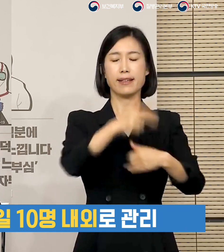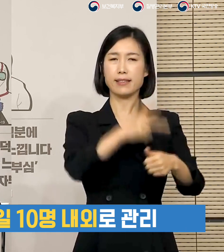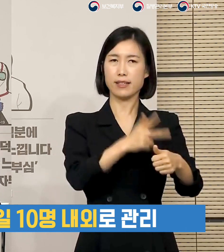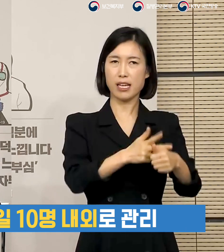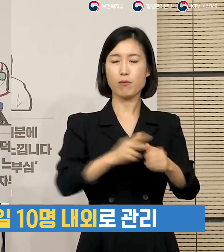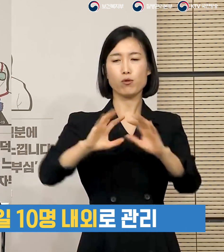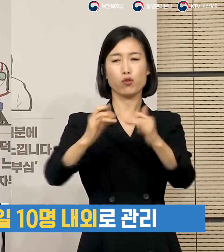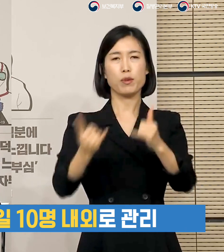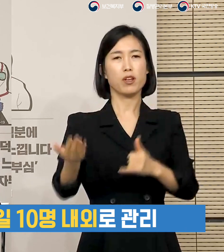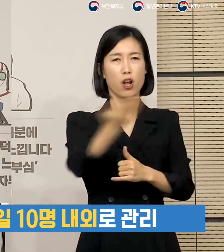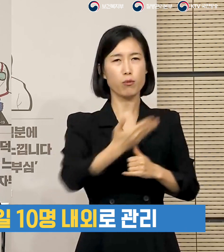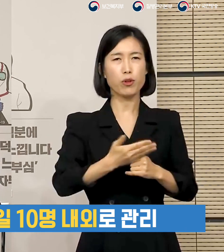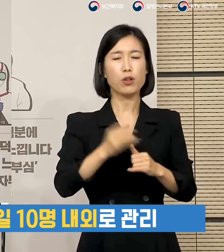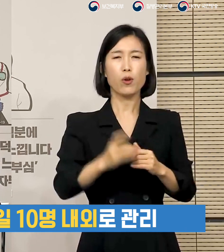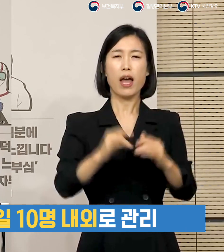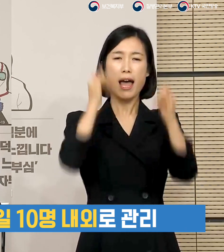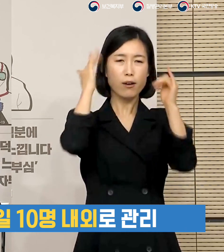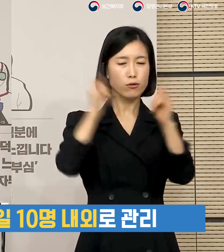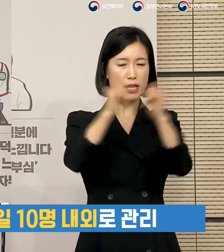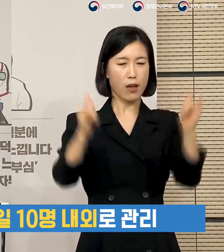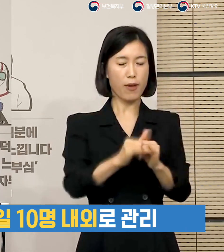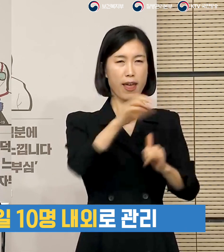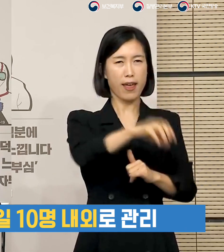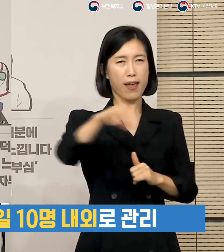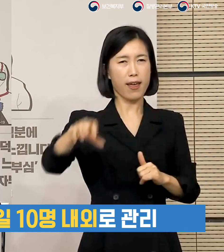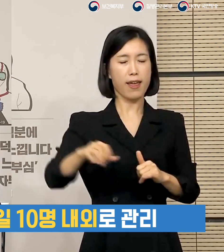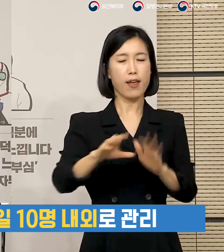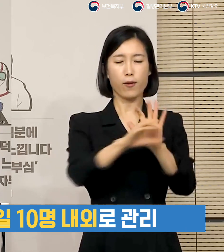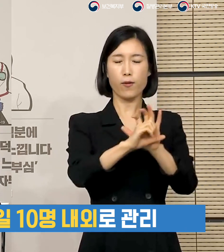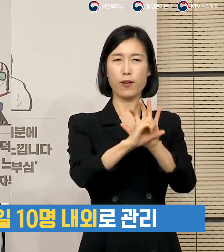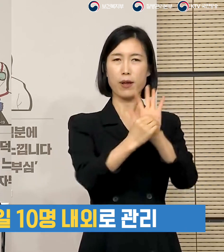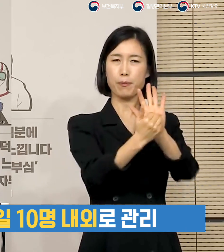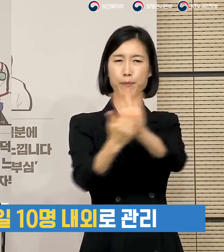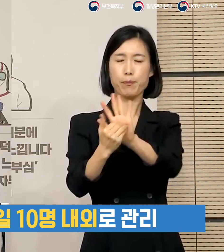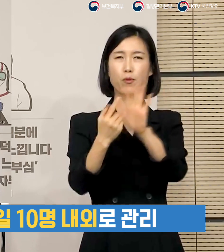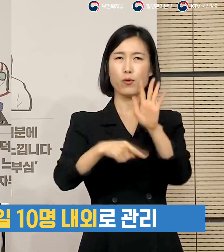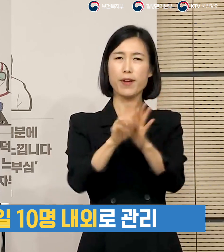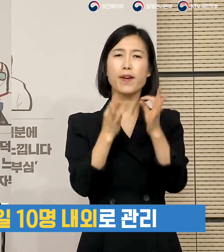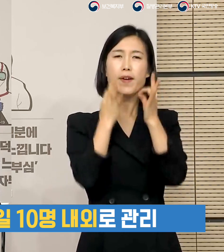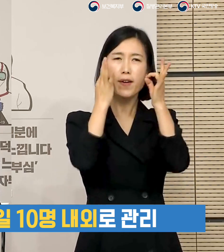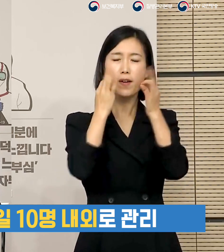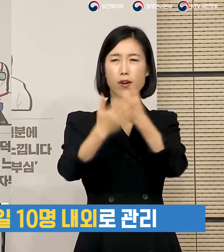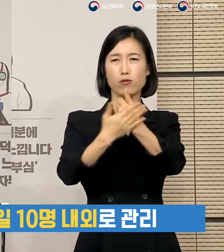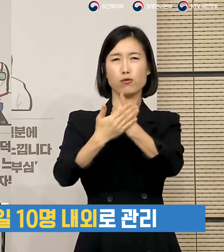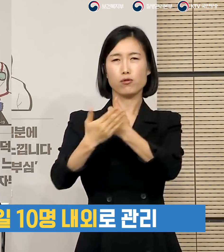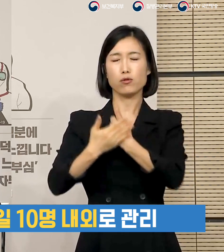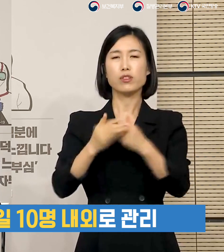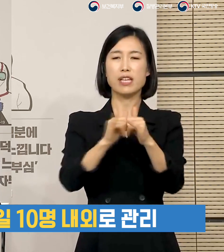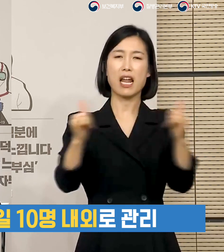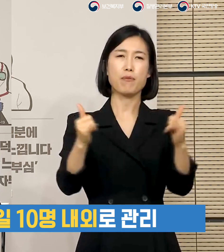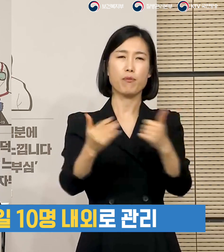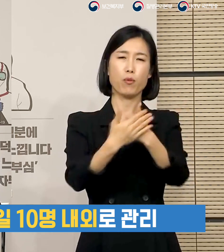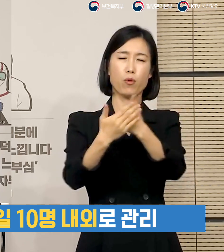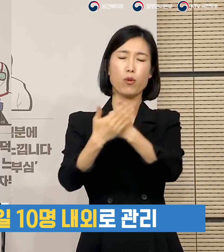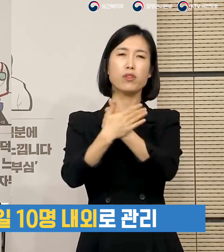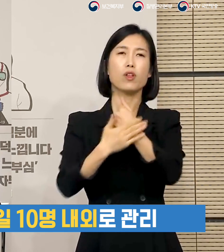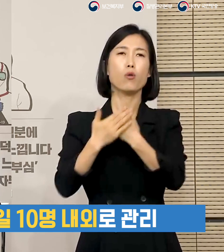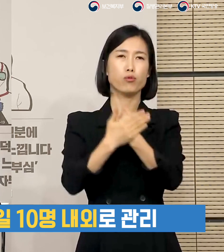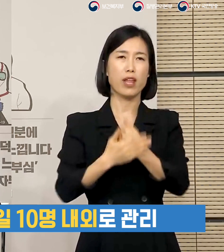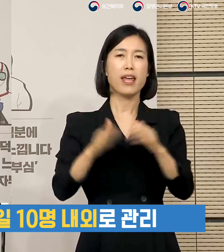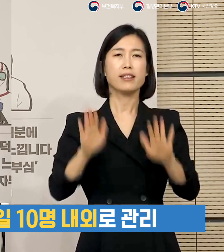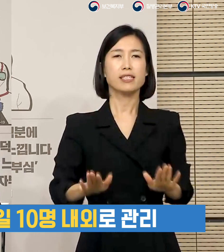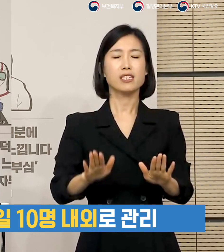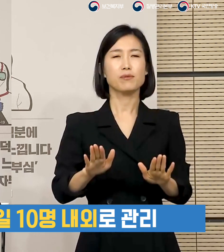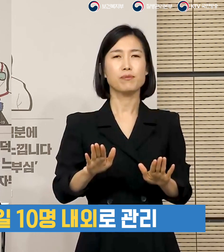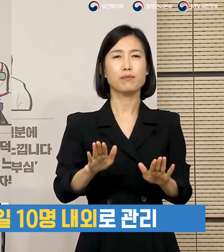여러분 그리고 우리 사회 곳곳에서 코로나19 차단을 위해 애써주신 많은 분들이 계셨기에 현재는